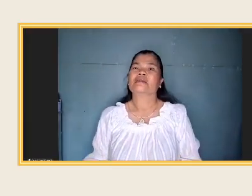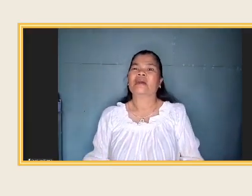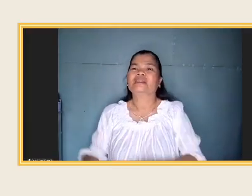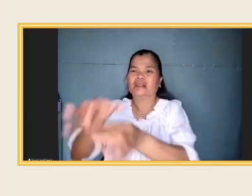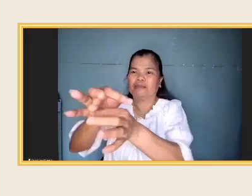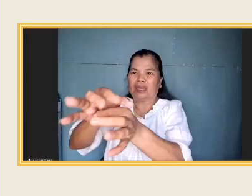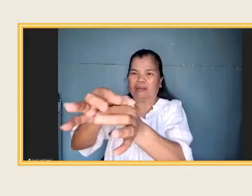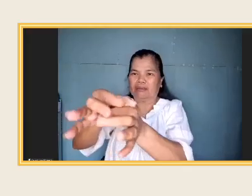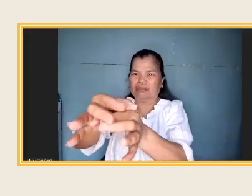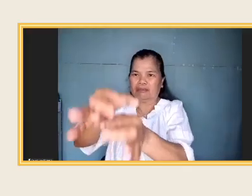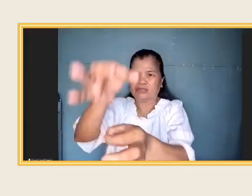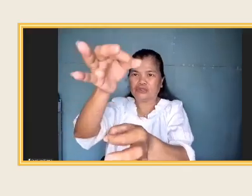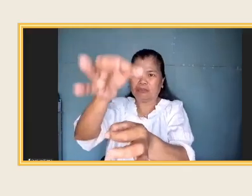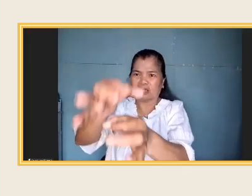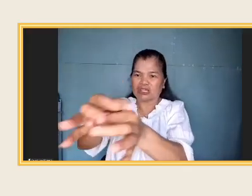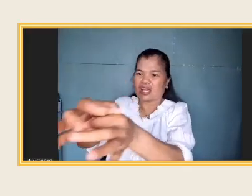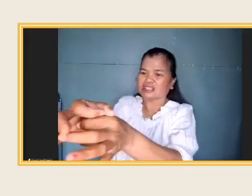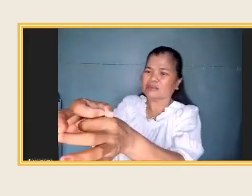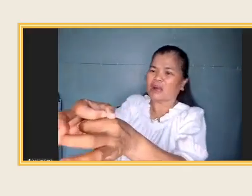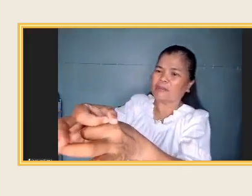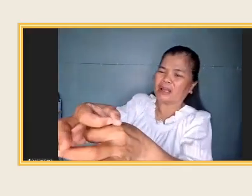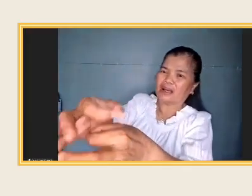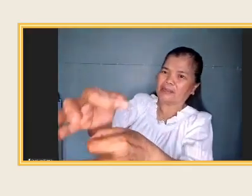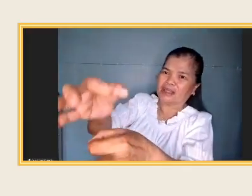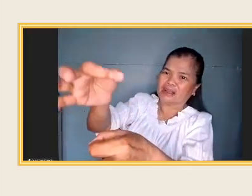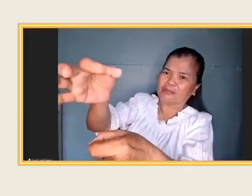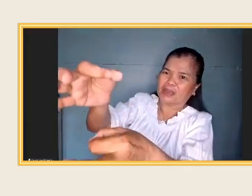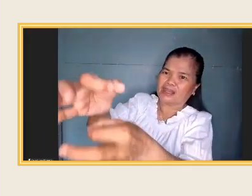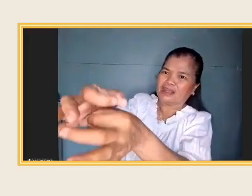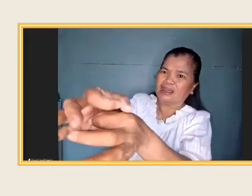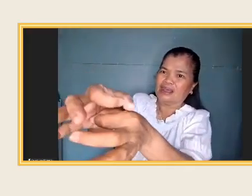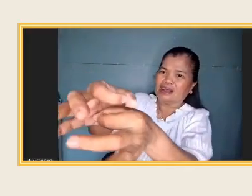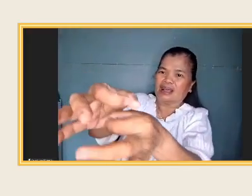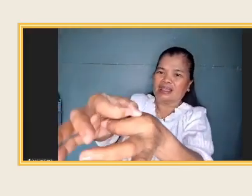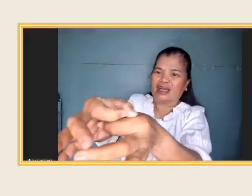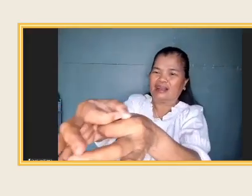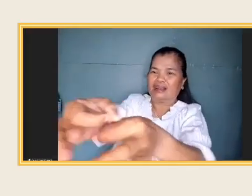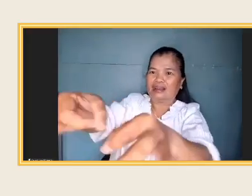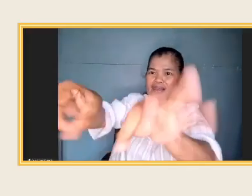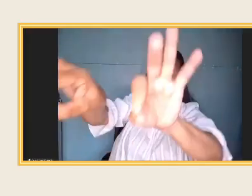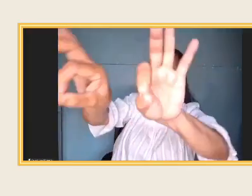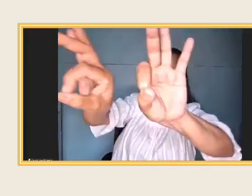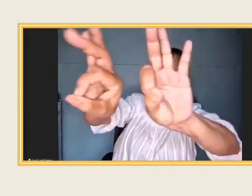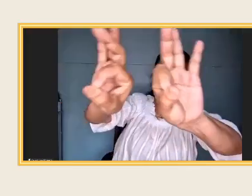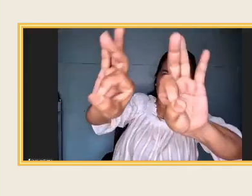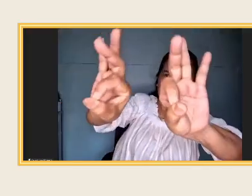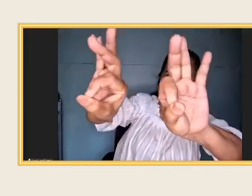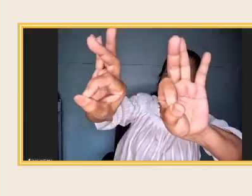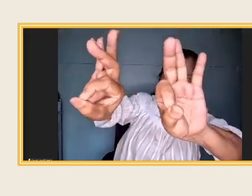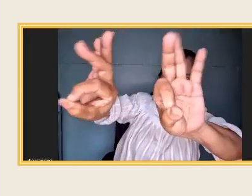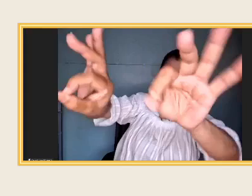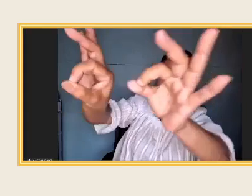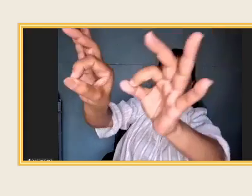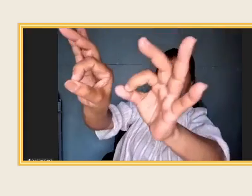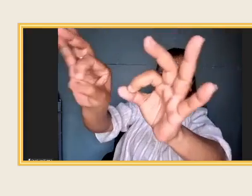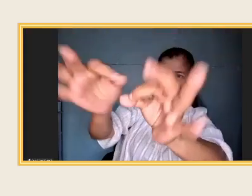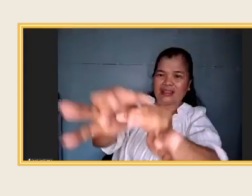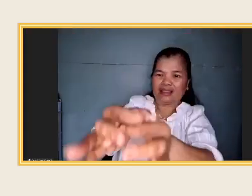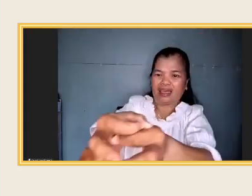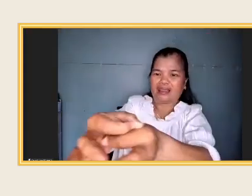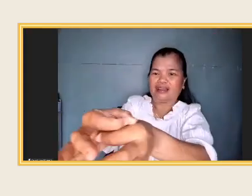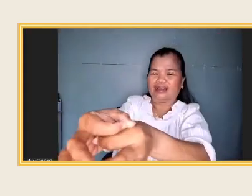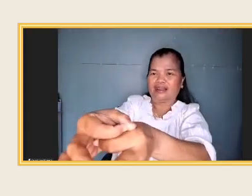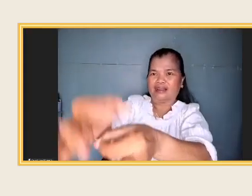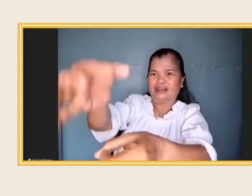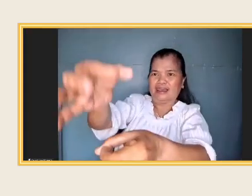is pentel pen. Medyo iba siya kasi makapal ang pentel pen. Ganyan. Yung kamay niyong ganyan.